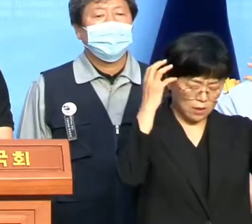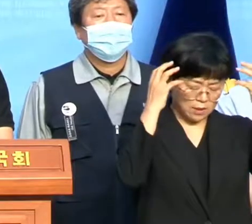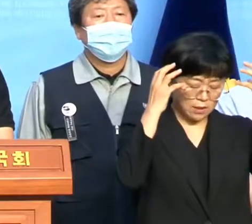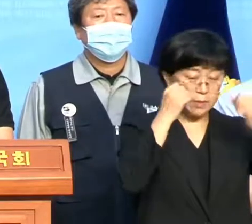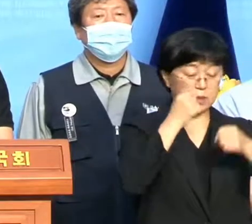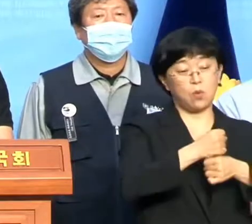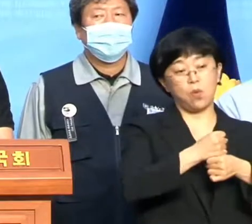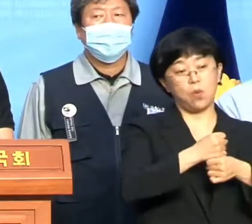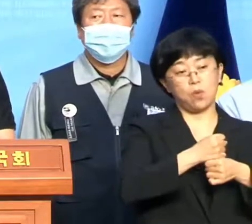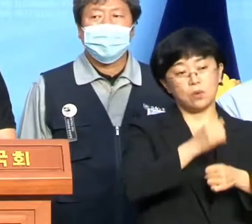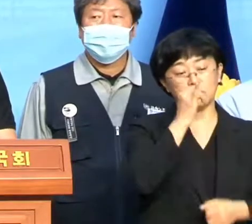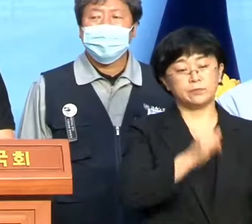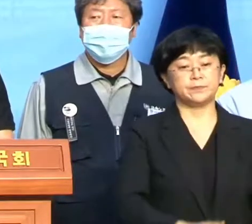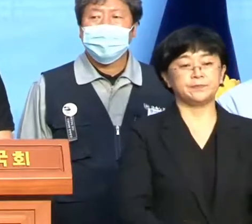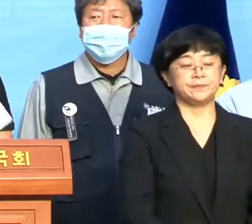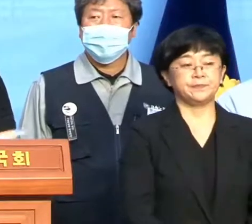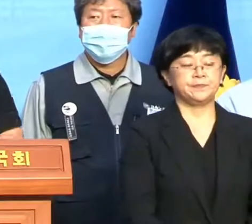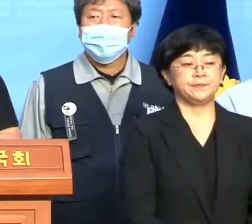만들고 있다